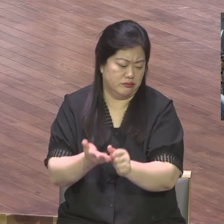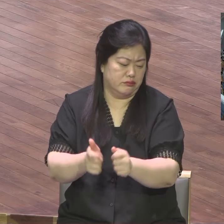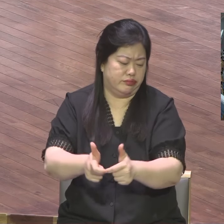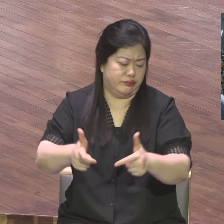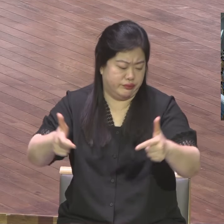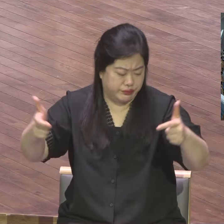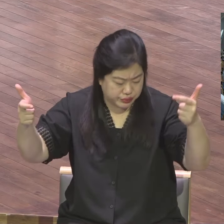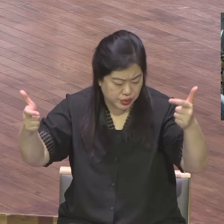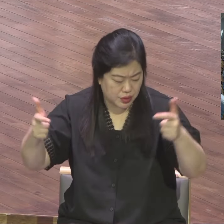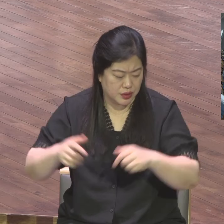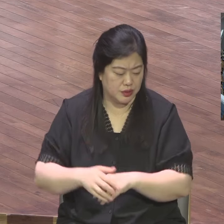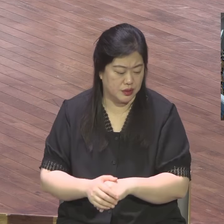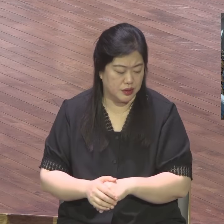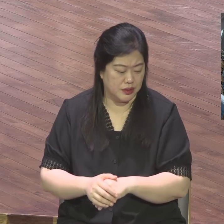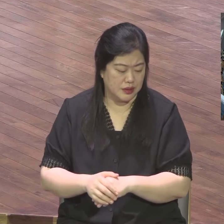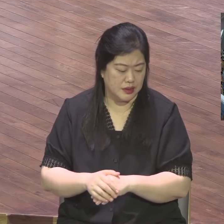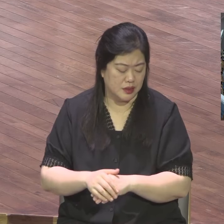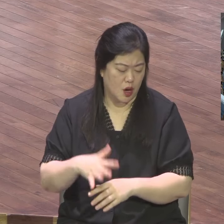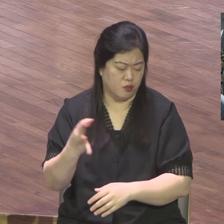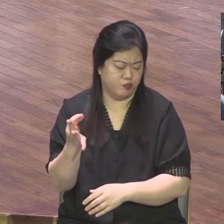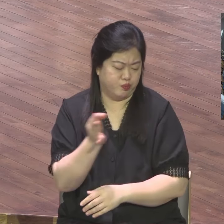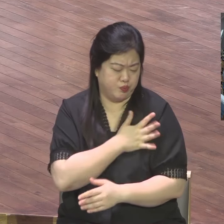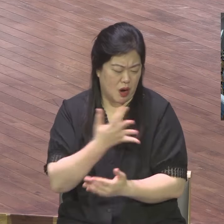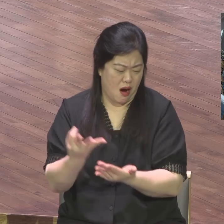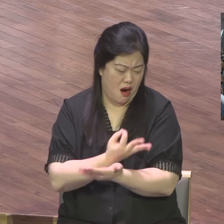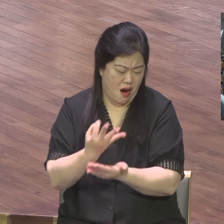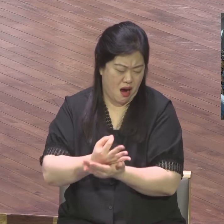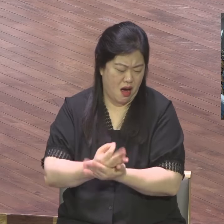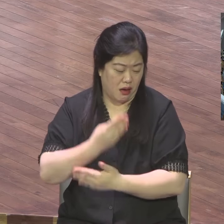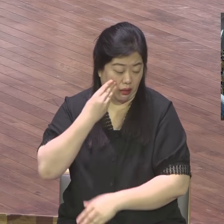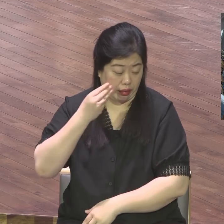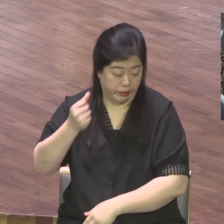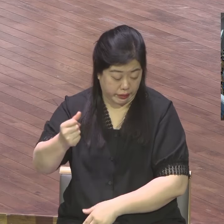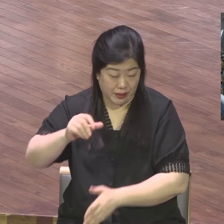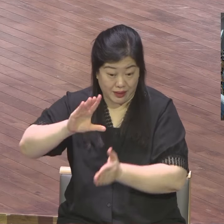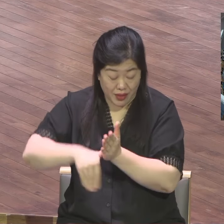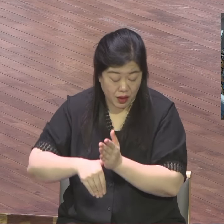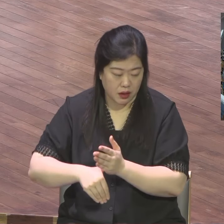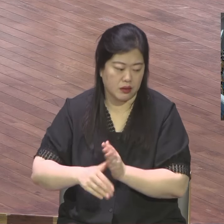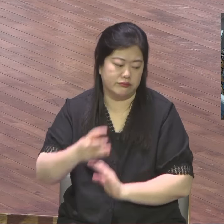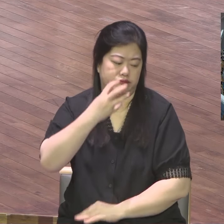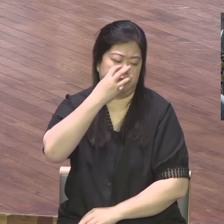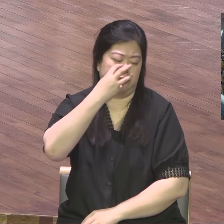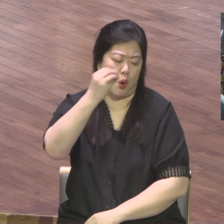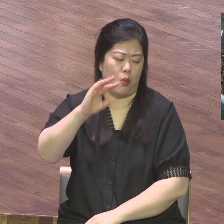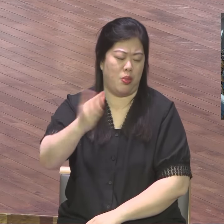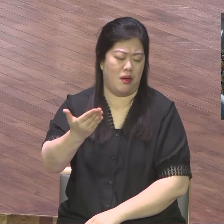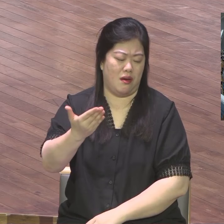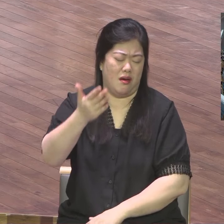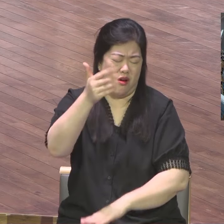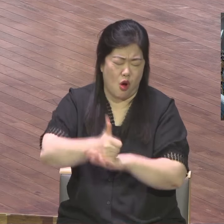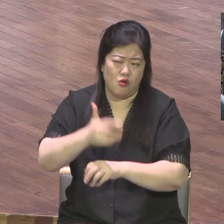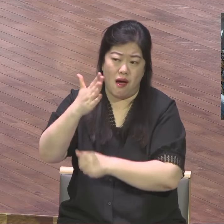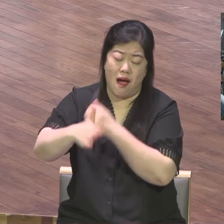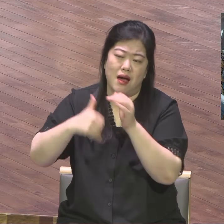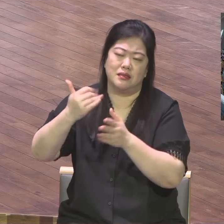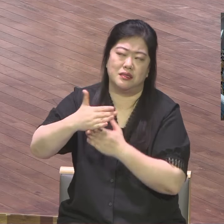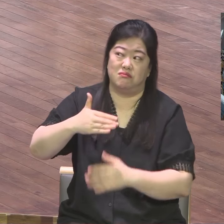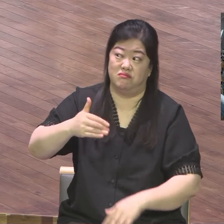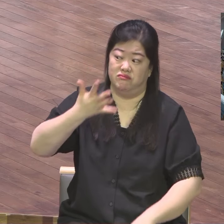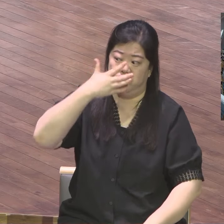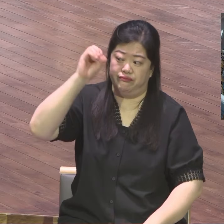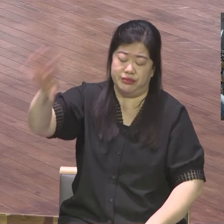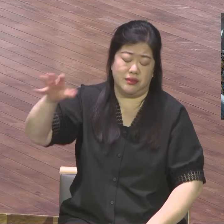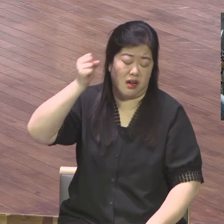은금이 정식되며 내 소유가 다 풍부하게 될 때 너 마음이 교만하여 너 하나님 여호와를